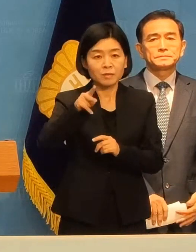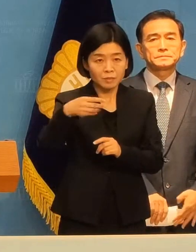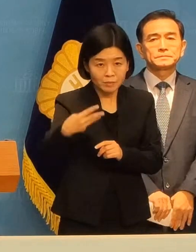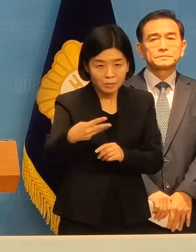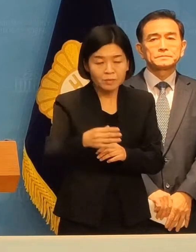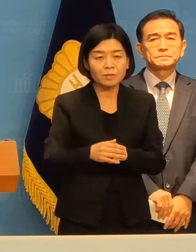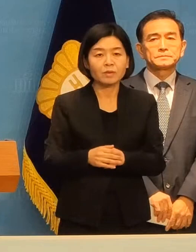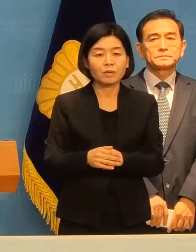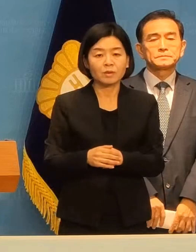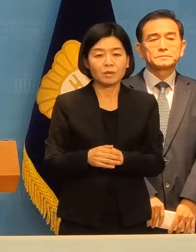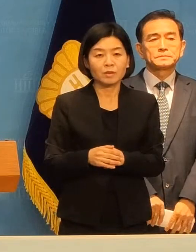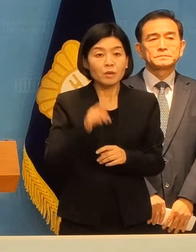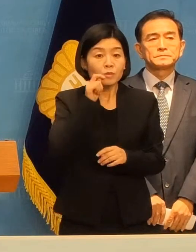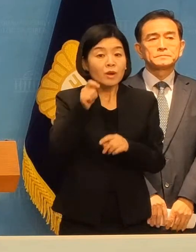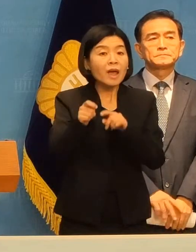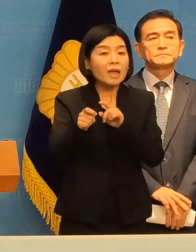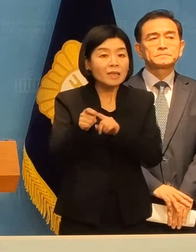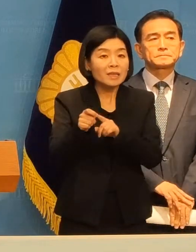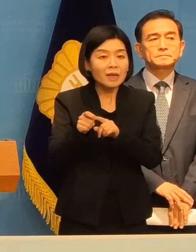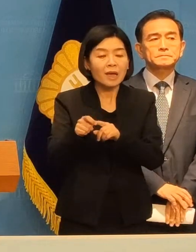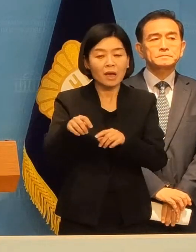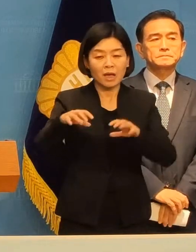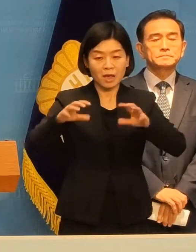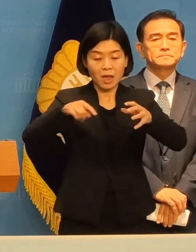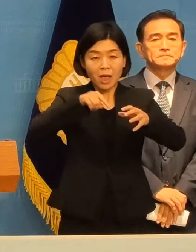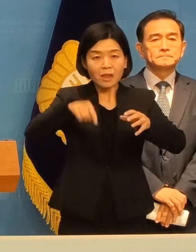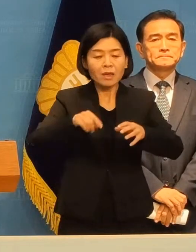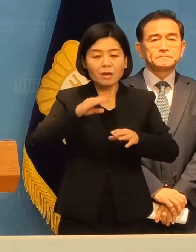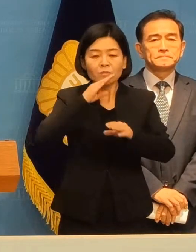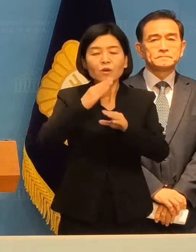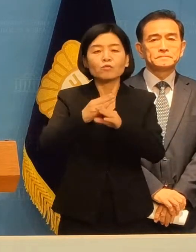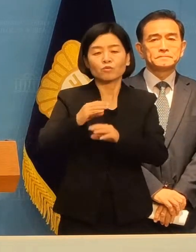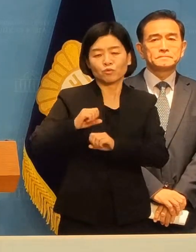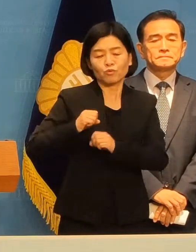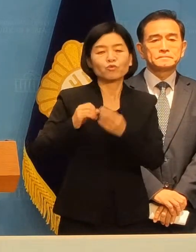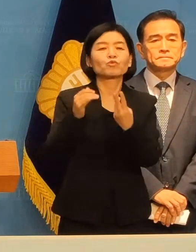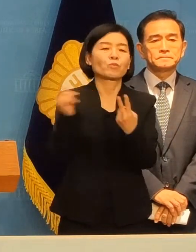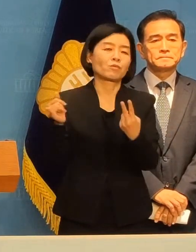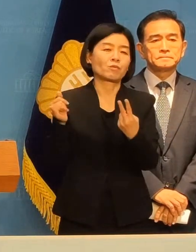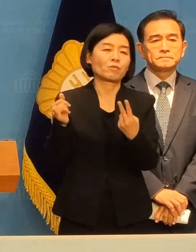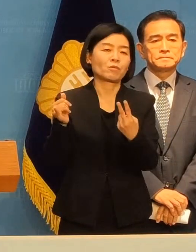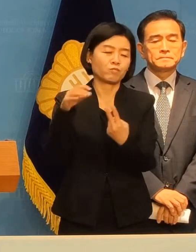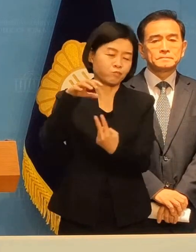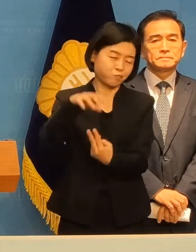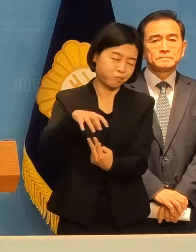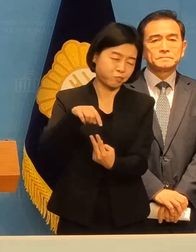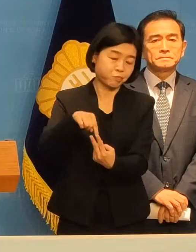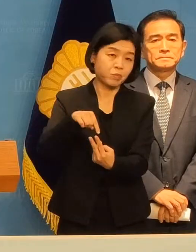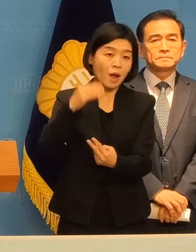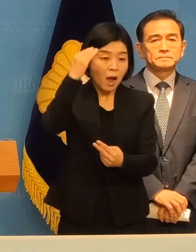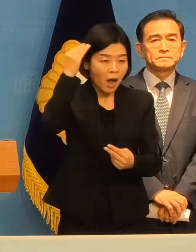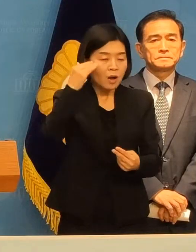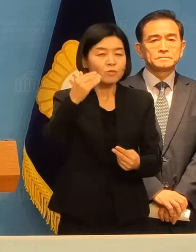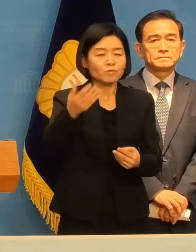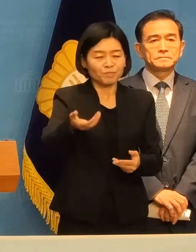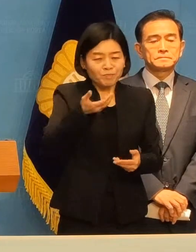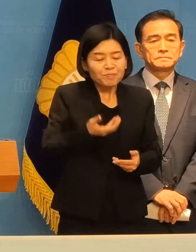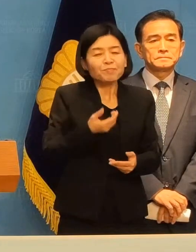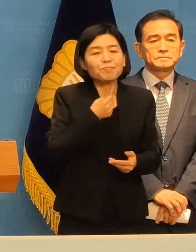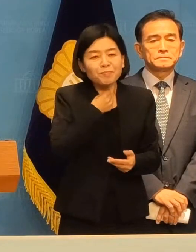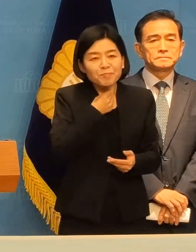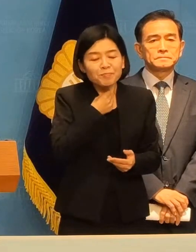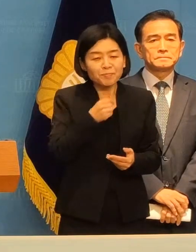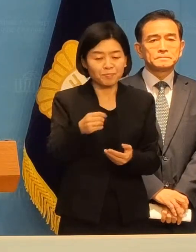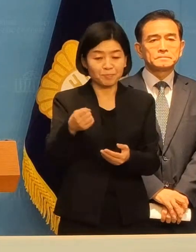있는 북한군 포로 2명이 대한민국으로 귀순할 것을 저희를 통해서 희망했습니다. 이 자리에 계신 태용호